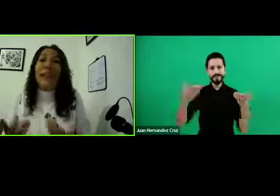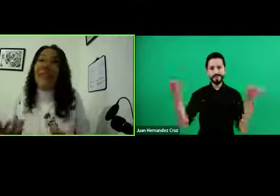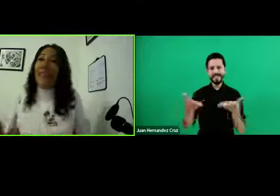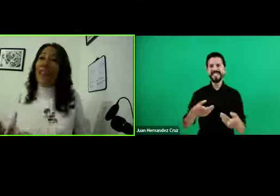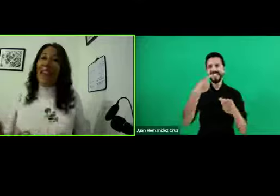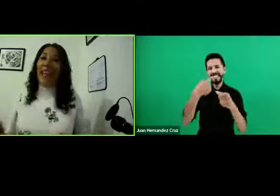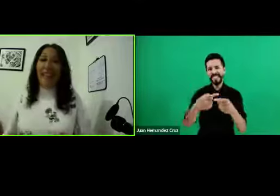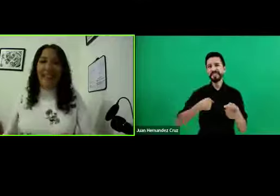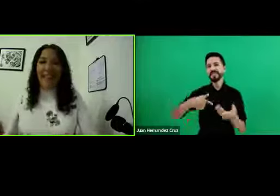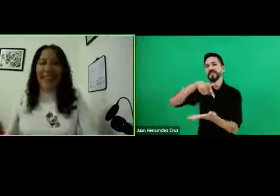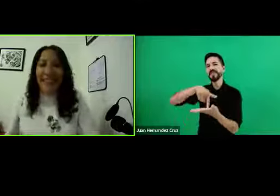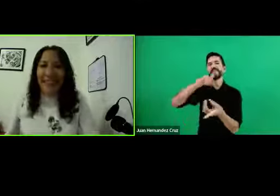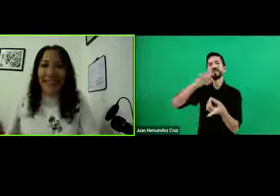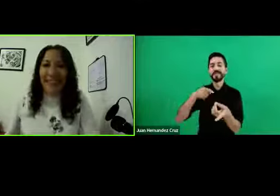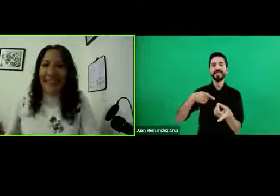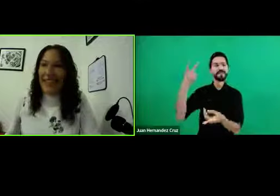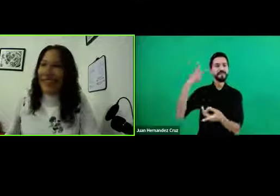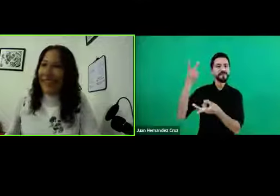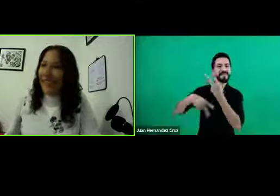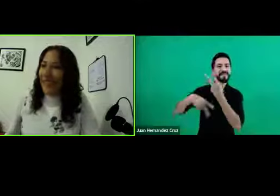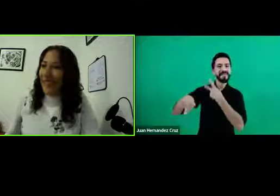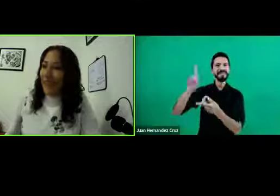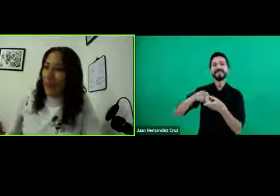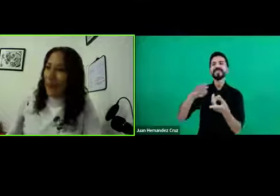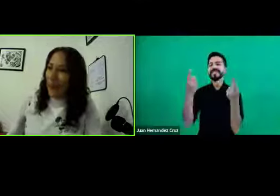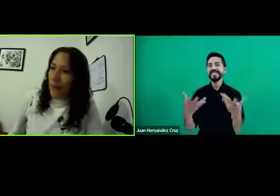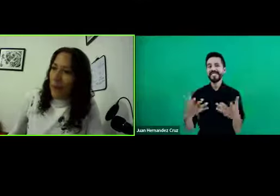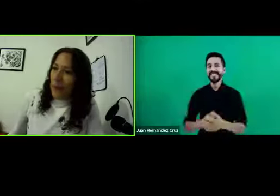dónde vienes? ¿Y qué haces?